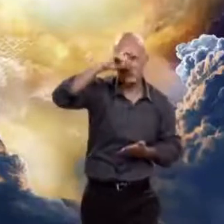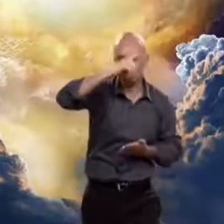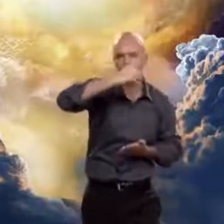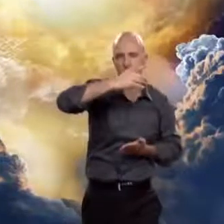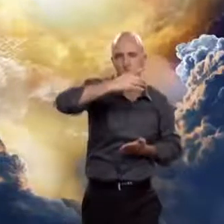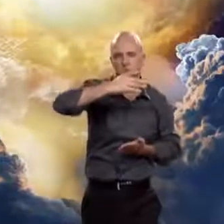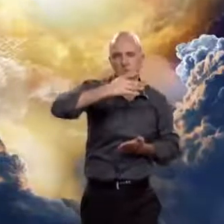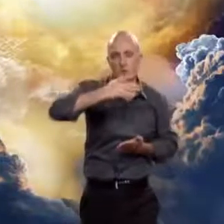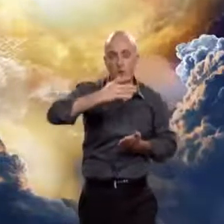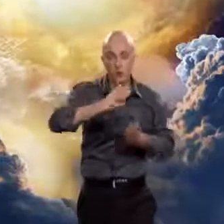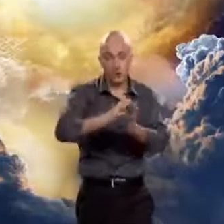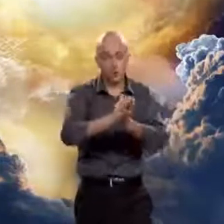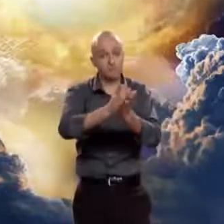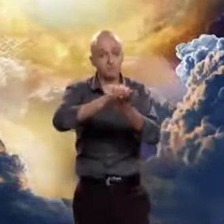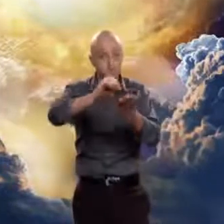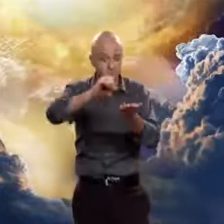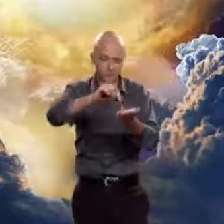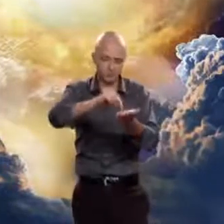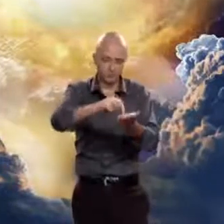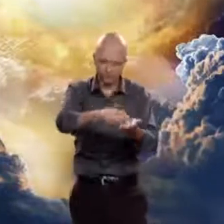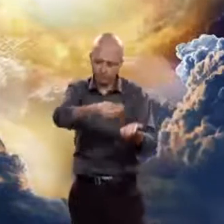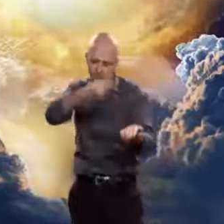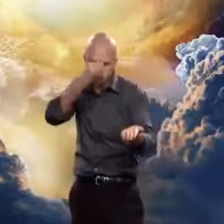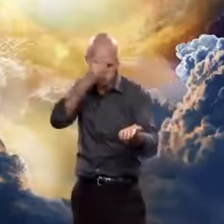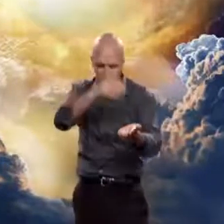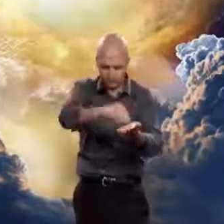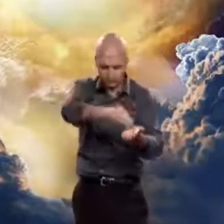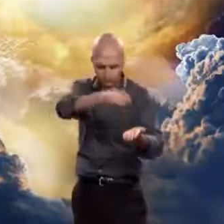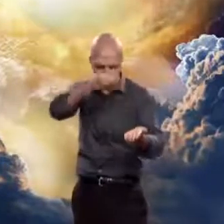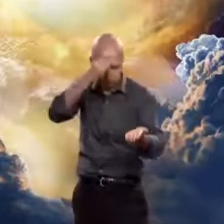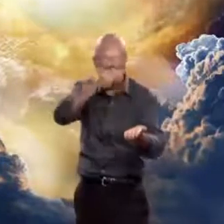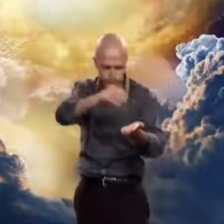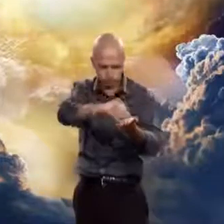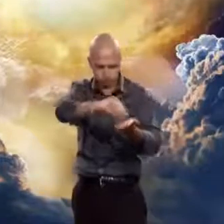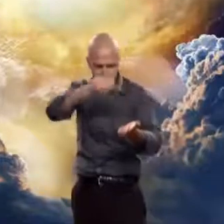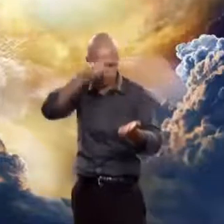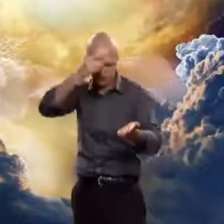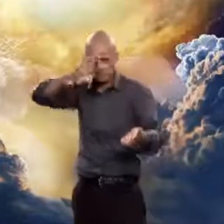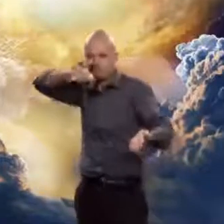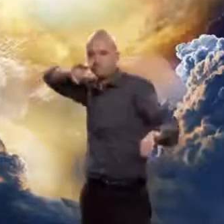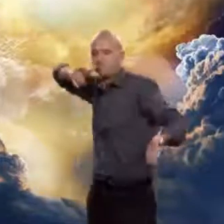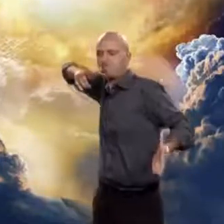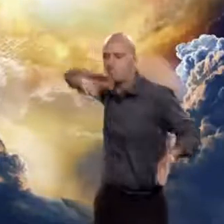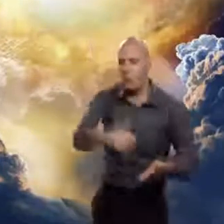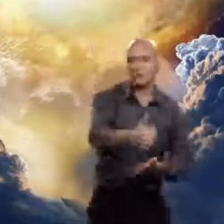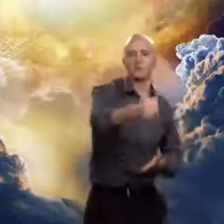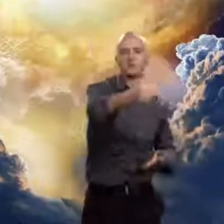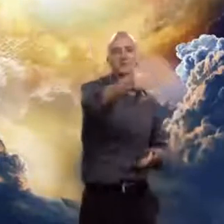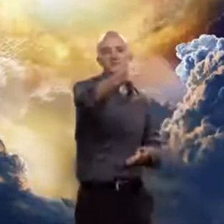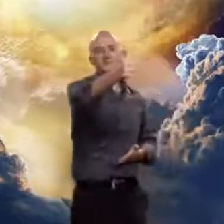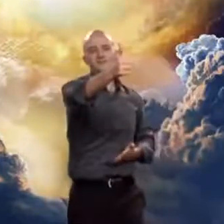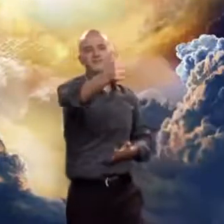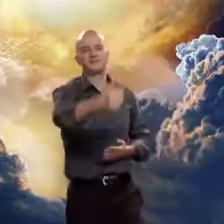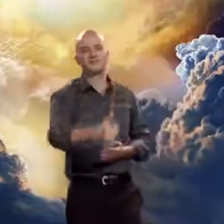sua crucifixão, o Salvador revelou aos discípulos que ele seria entregue à morte e depois ressuscitaria.